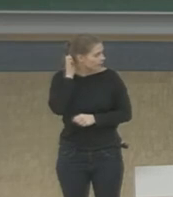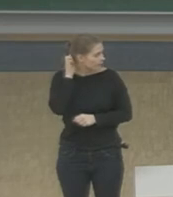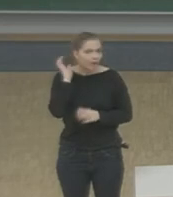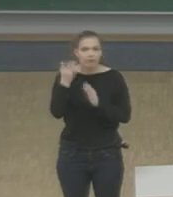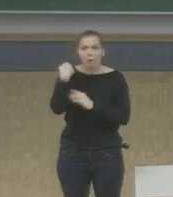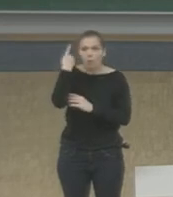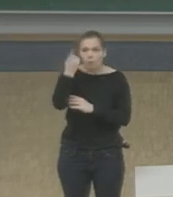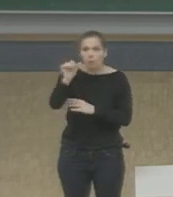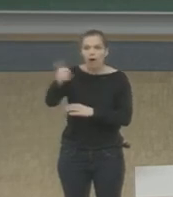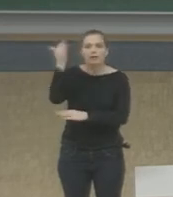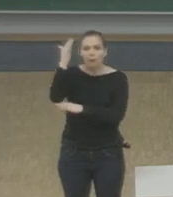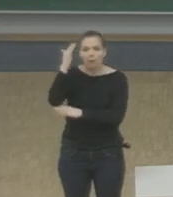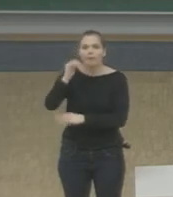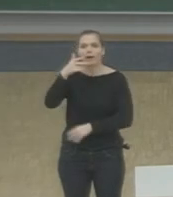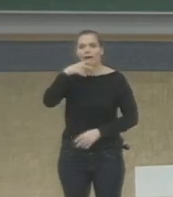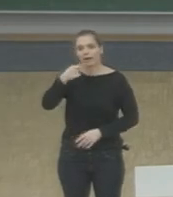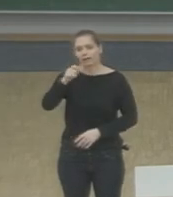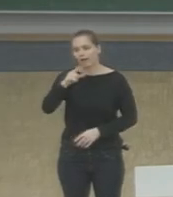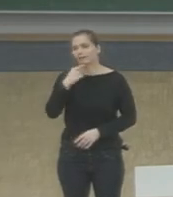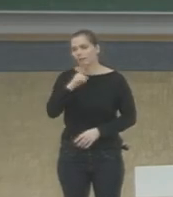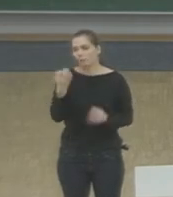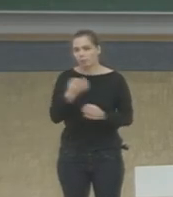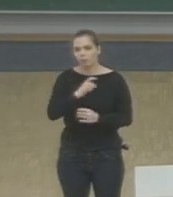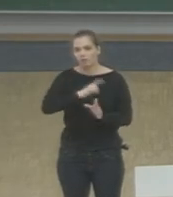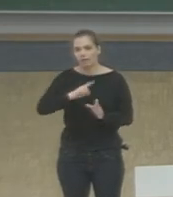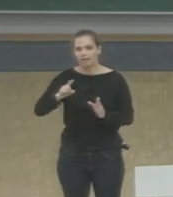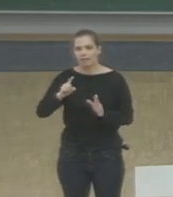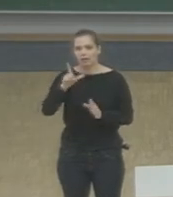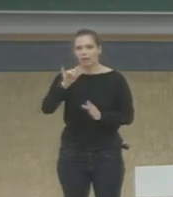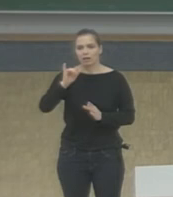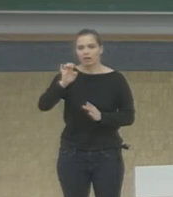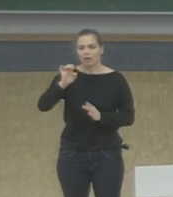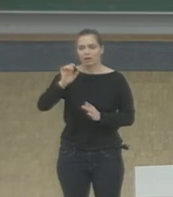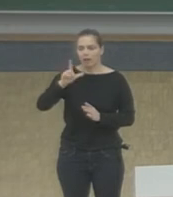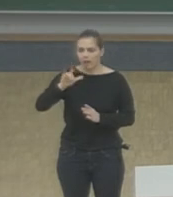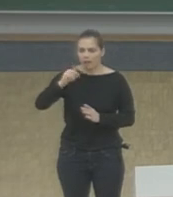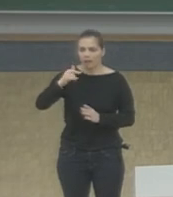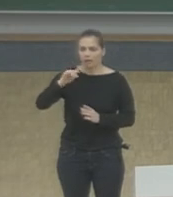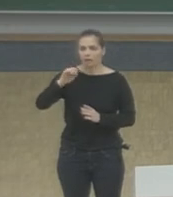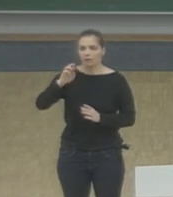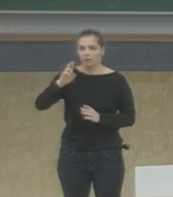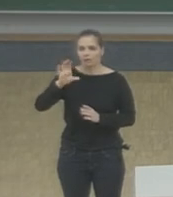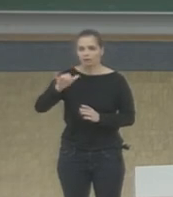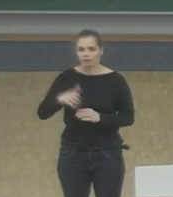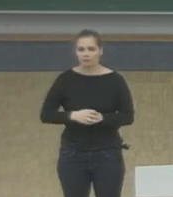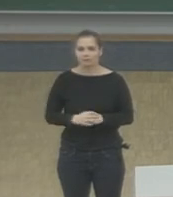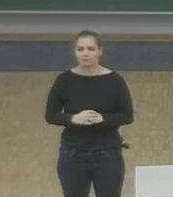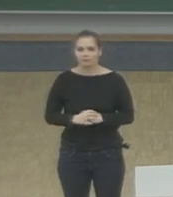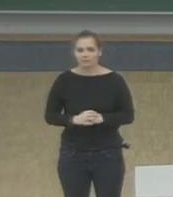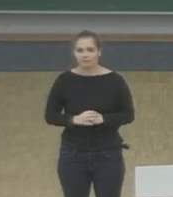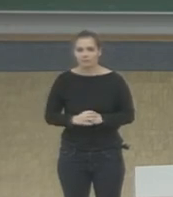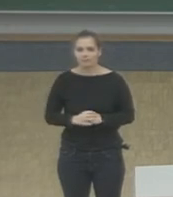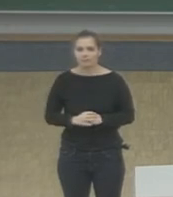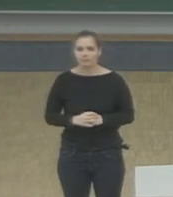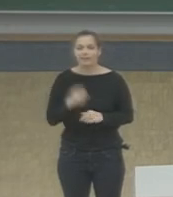morgiger Hauptvortragender Ido Gall vertritt. Auch er geht davon aus, dass für die Allgemeinheit relevanter